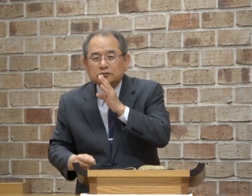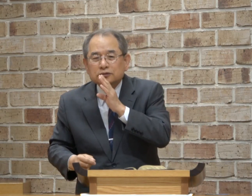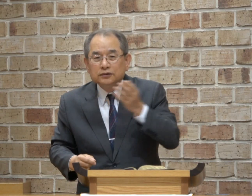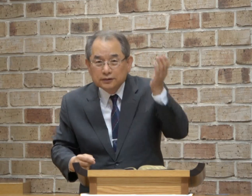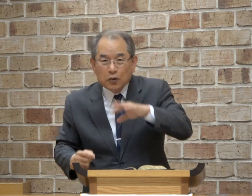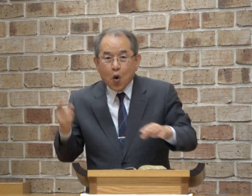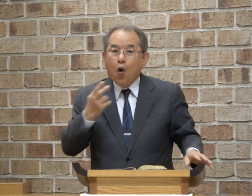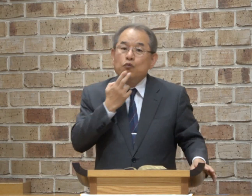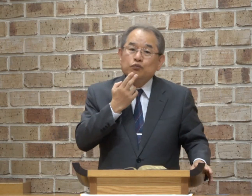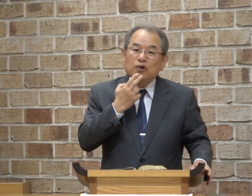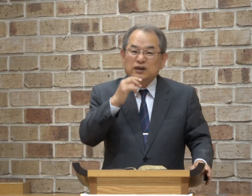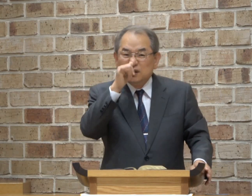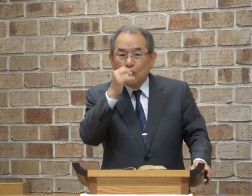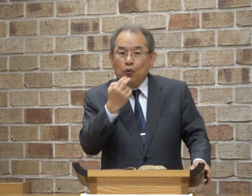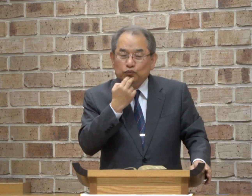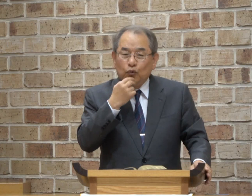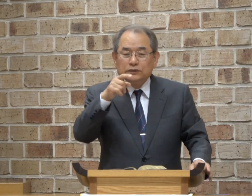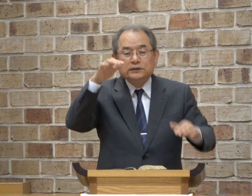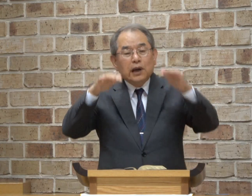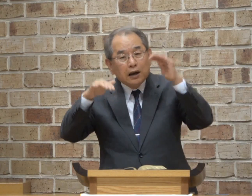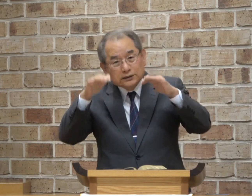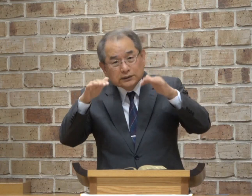교제가 필요한 은사입니다.